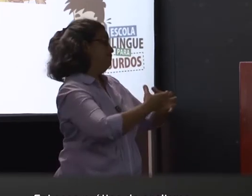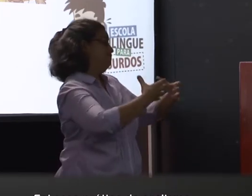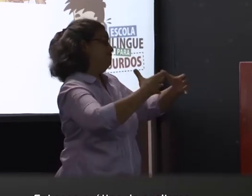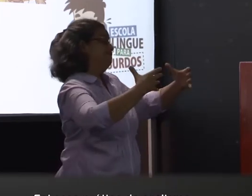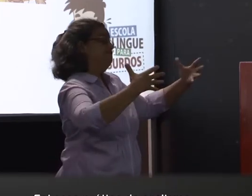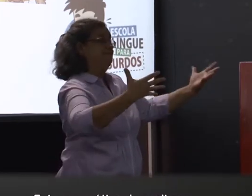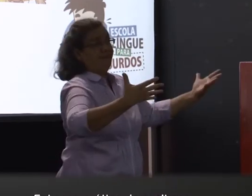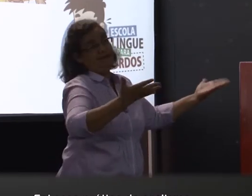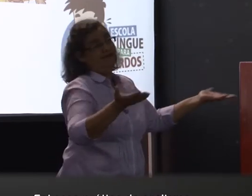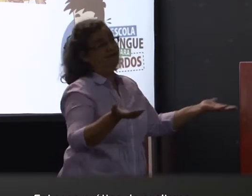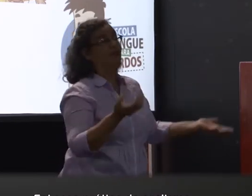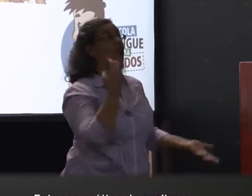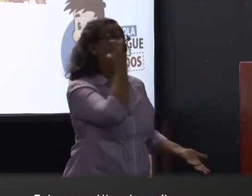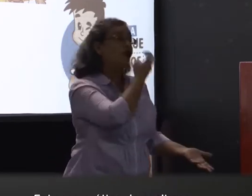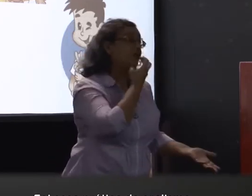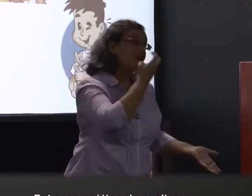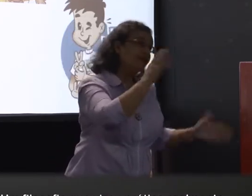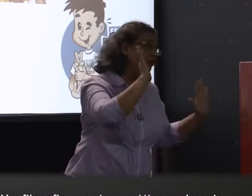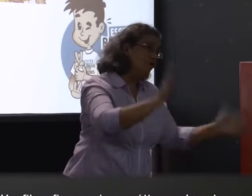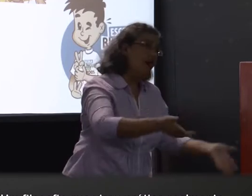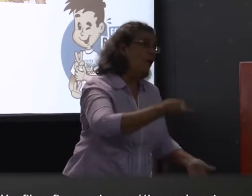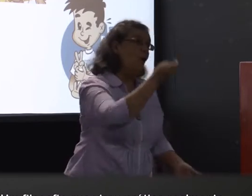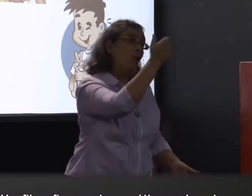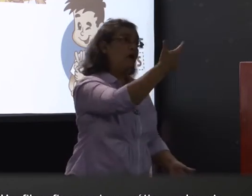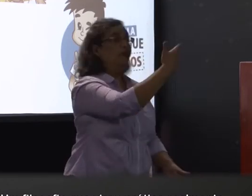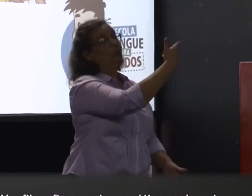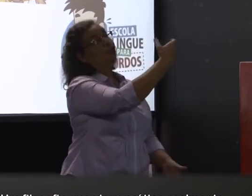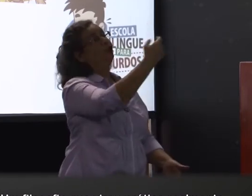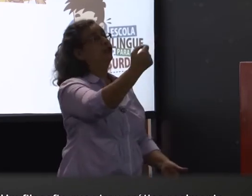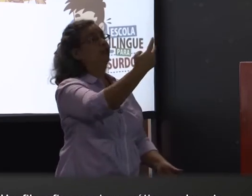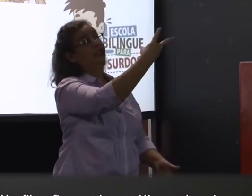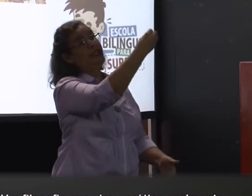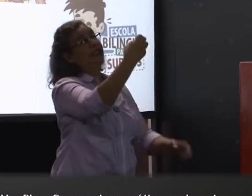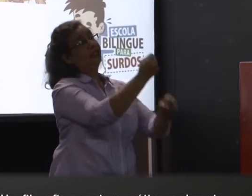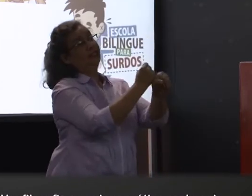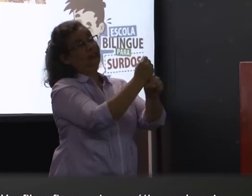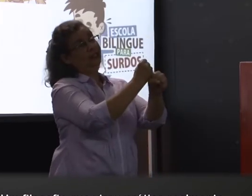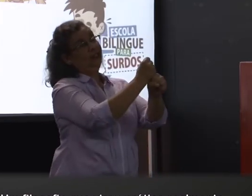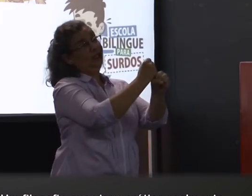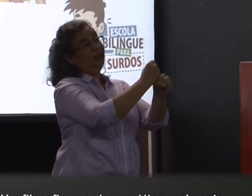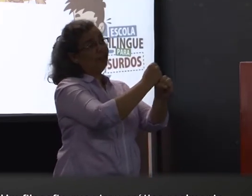Foi essa prática do oralismo. Então, uma filosofia que